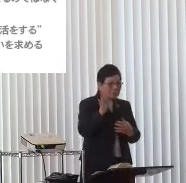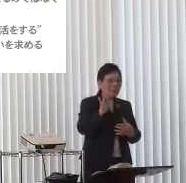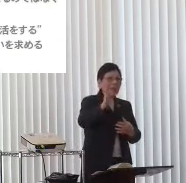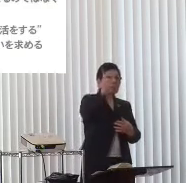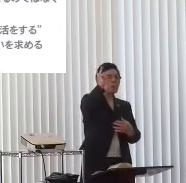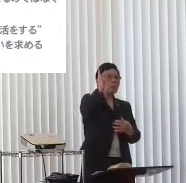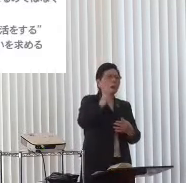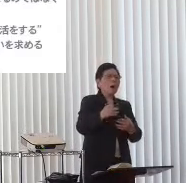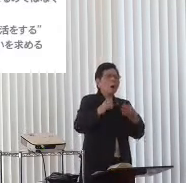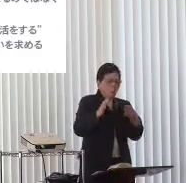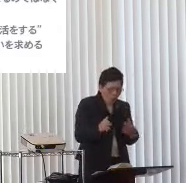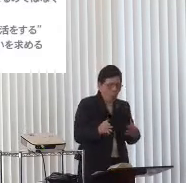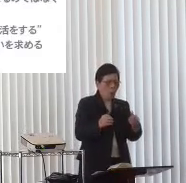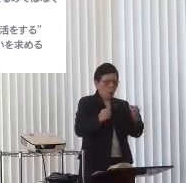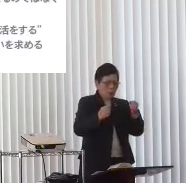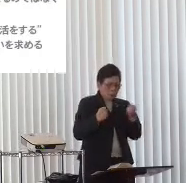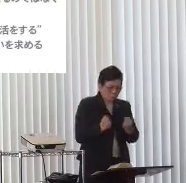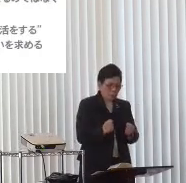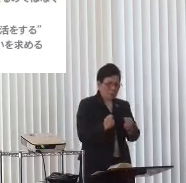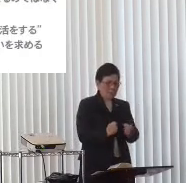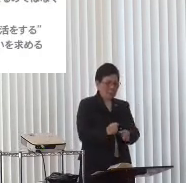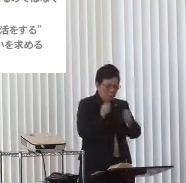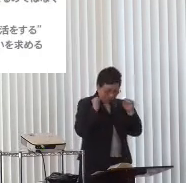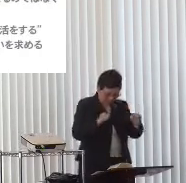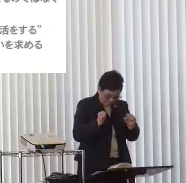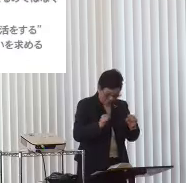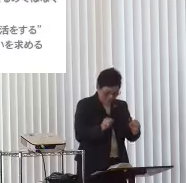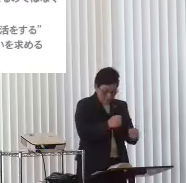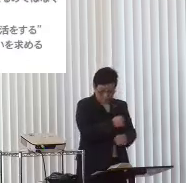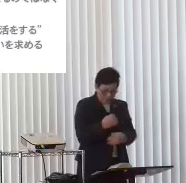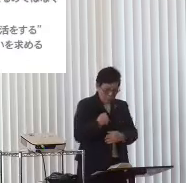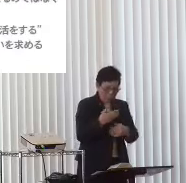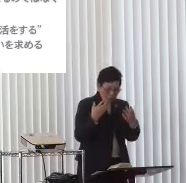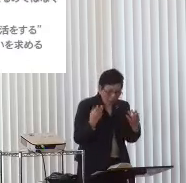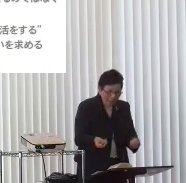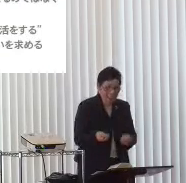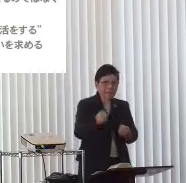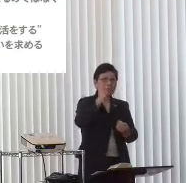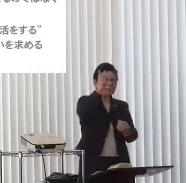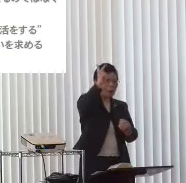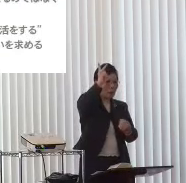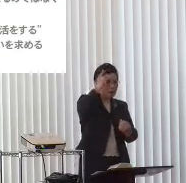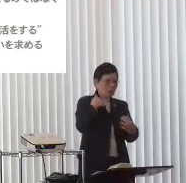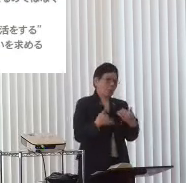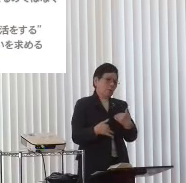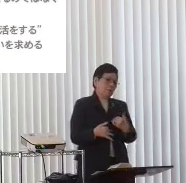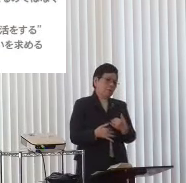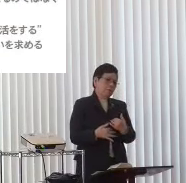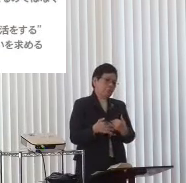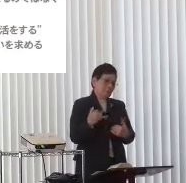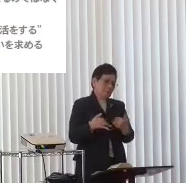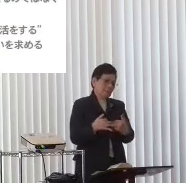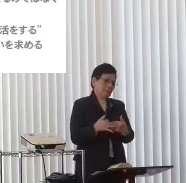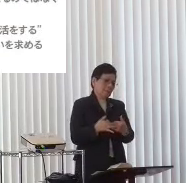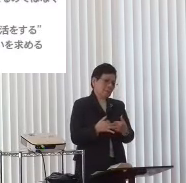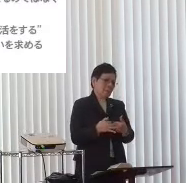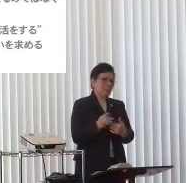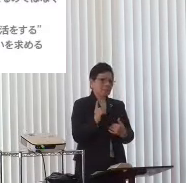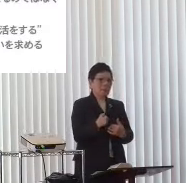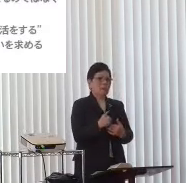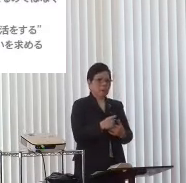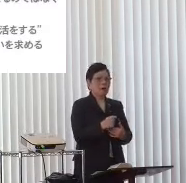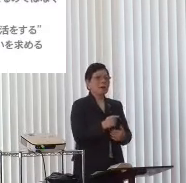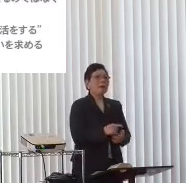主を喜ばせる生活をしよう、一つこれは今年の目標として、掲げられることじゃないかと思